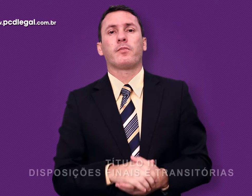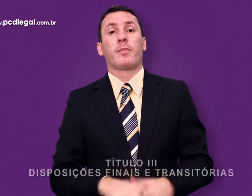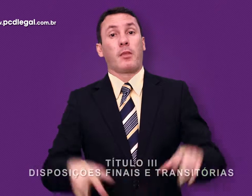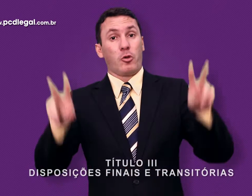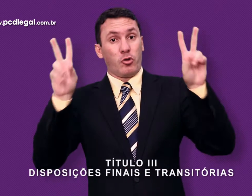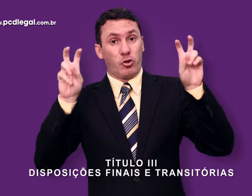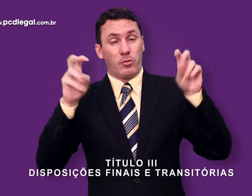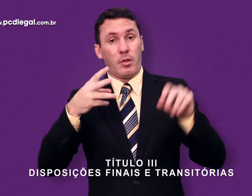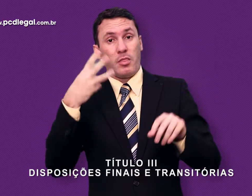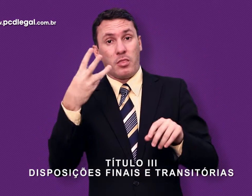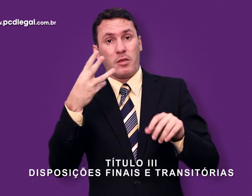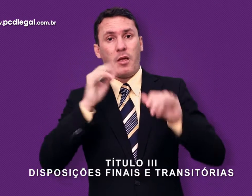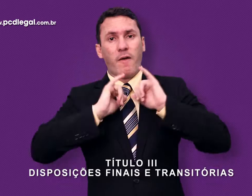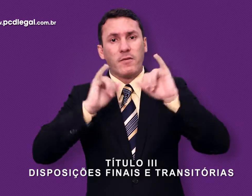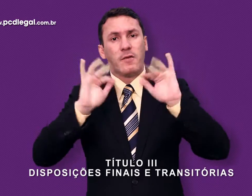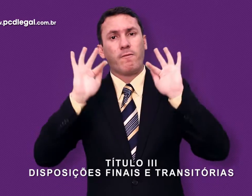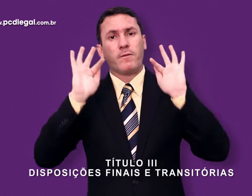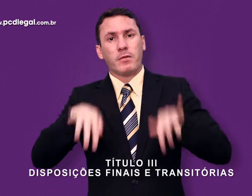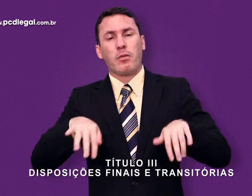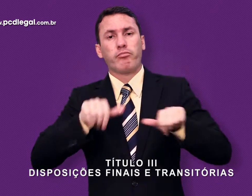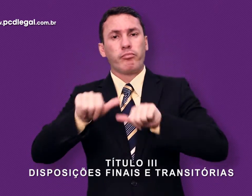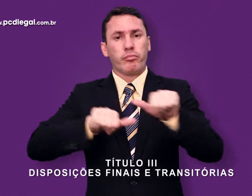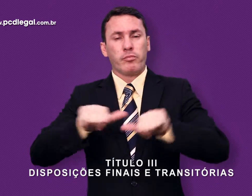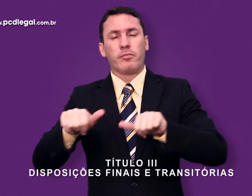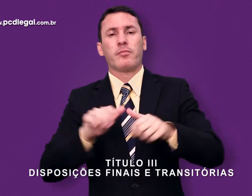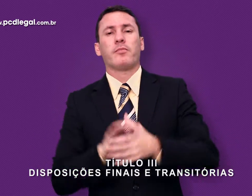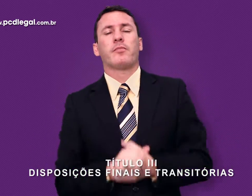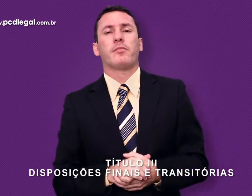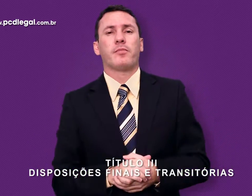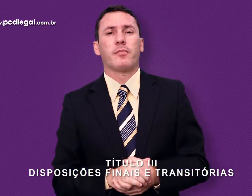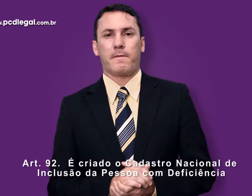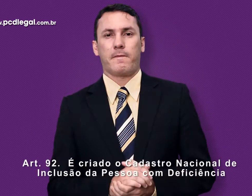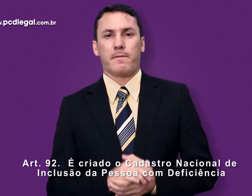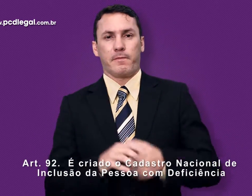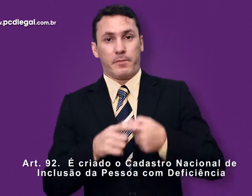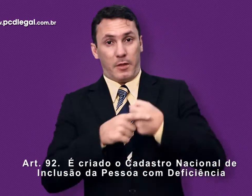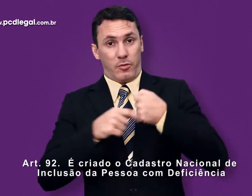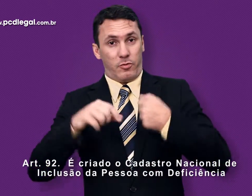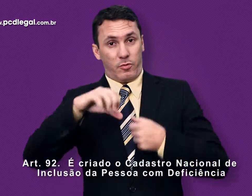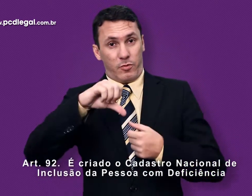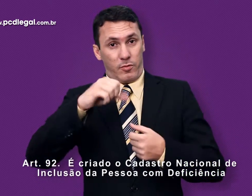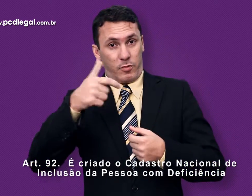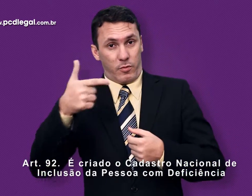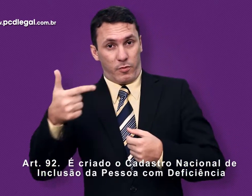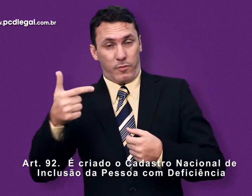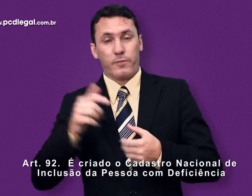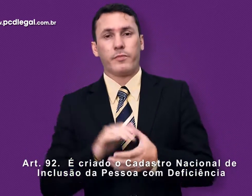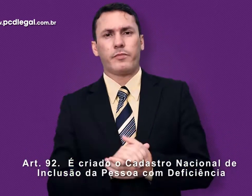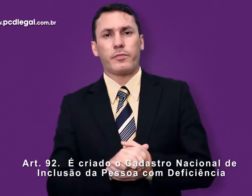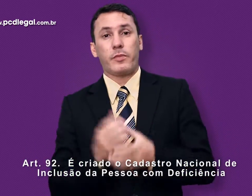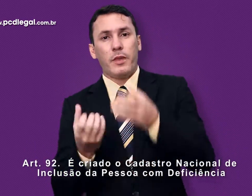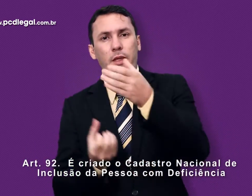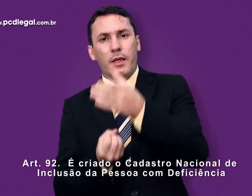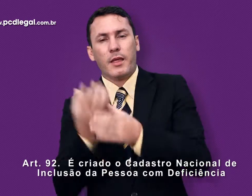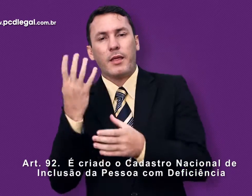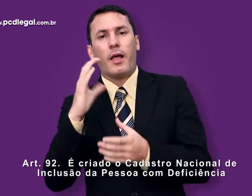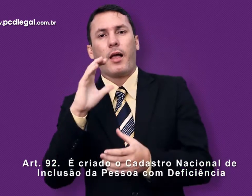Título 3. Disposições finais e transitórias. Artigo 92. É criado o